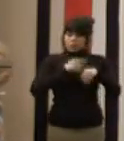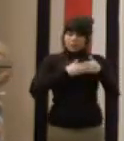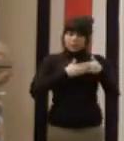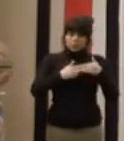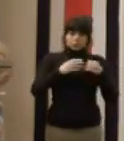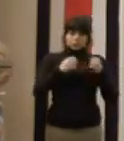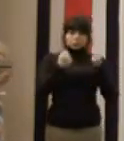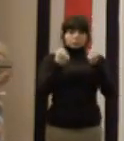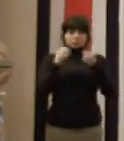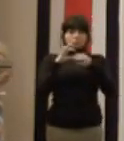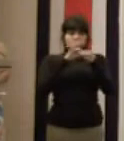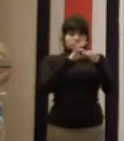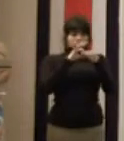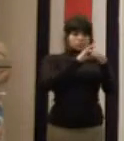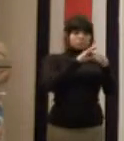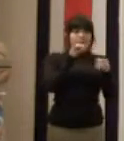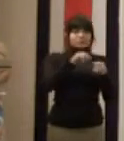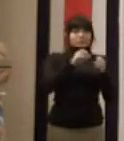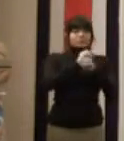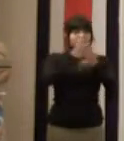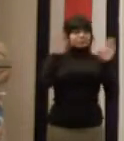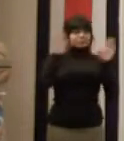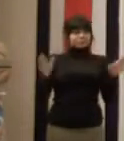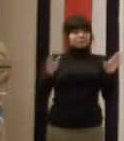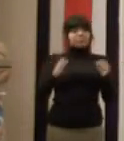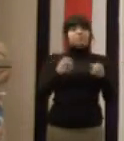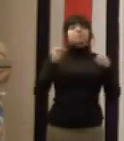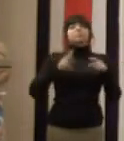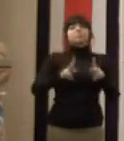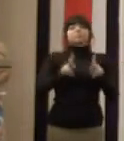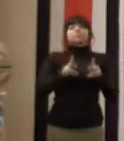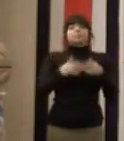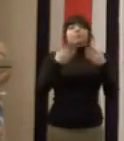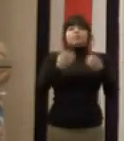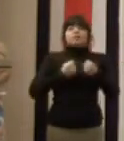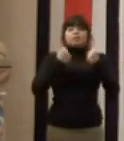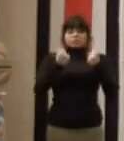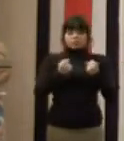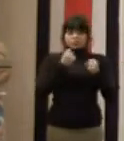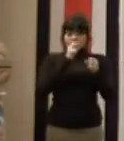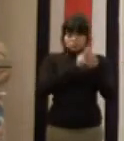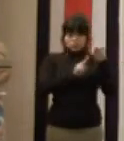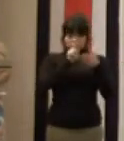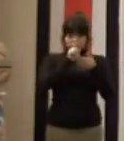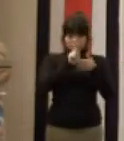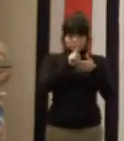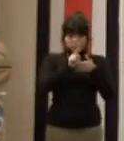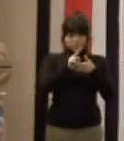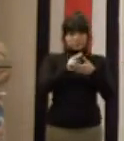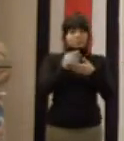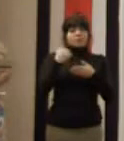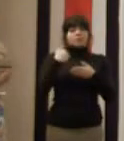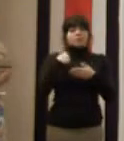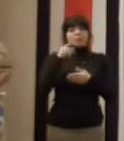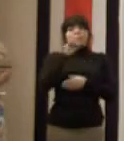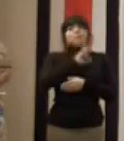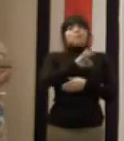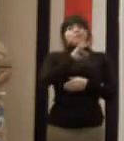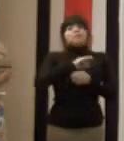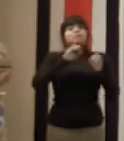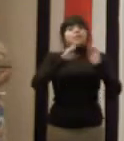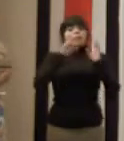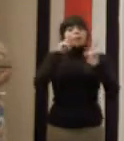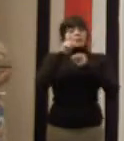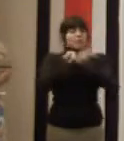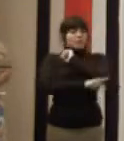metas, y eso es muy claro, que le permita fortalecerse a las universidades y tener un beneficio clave para